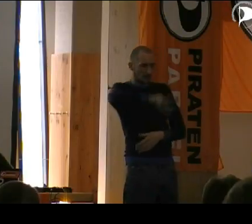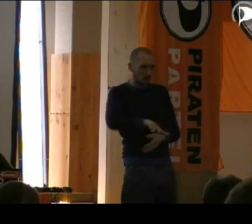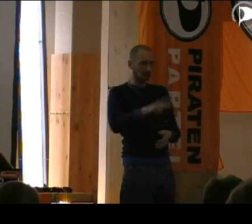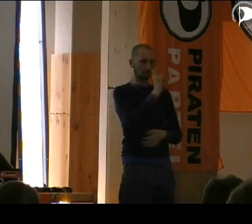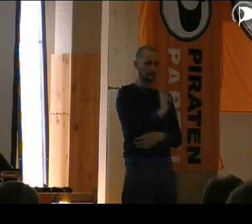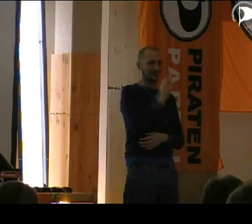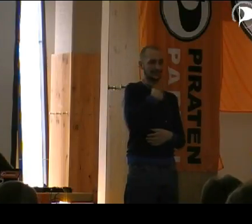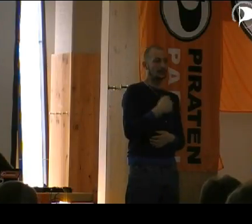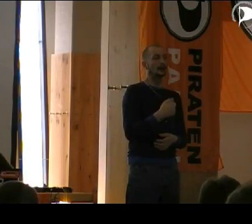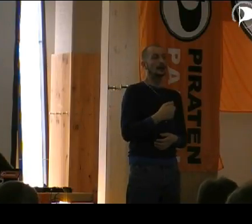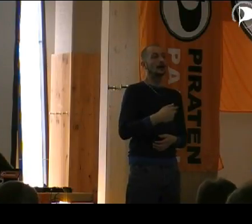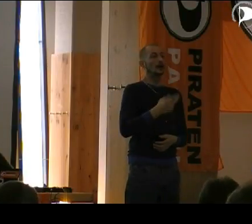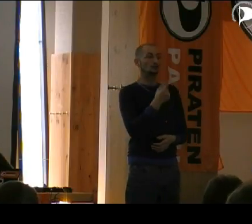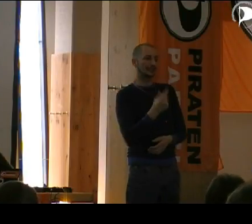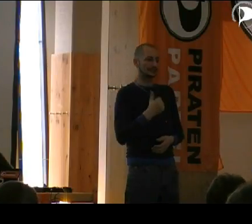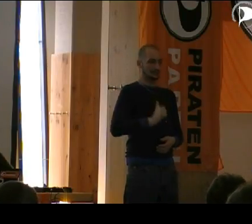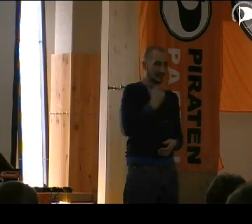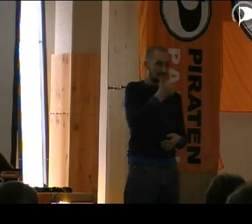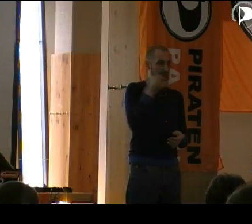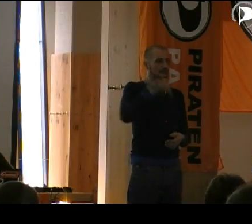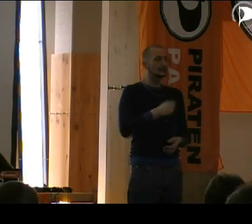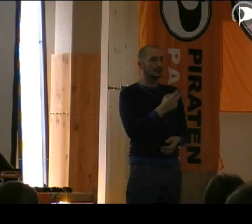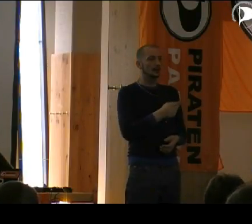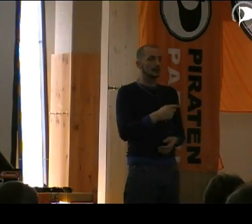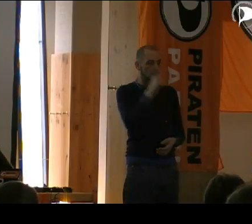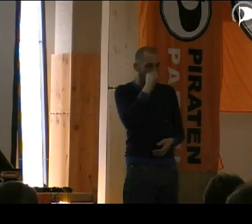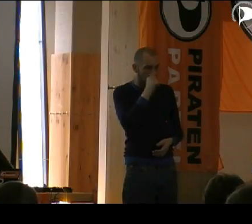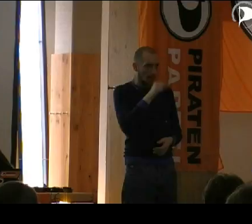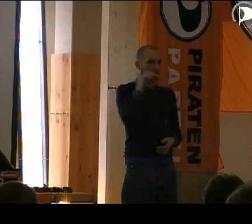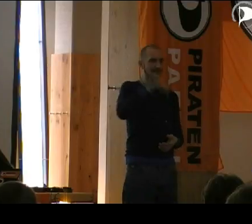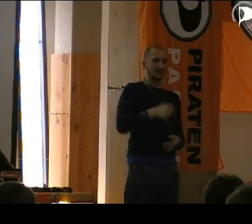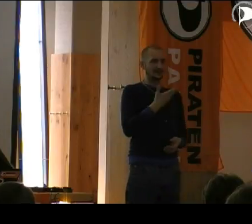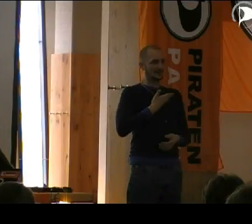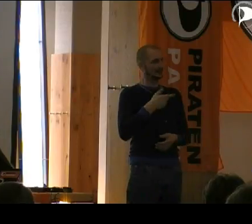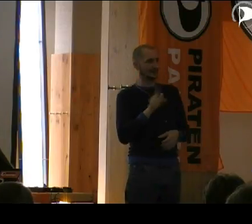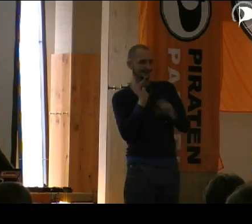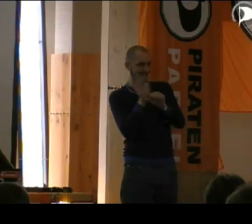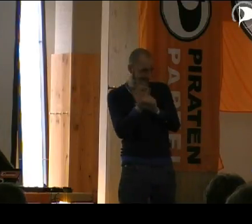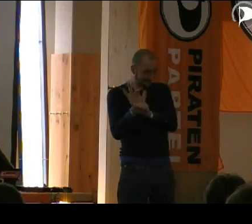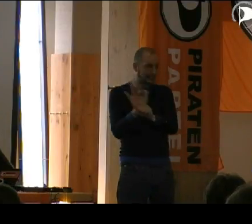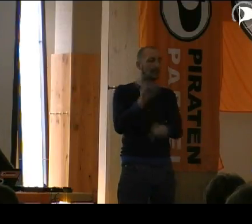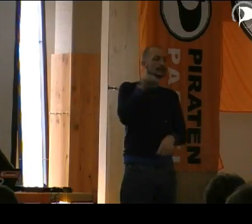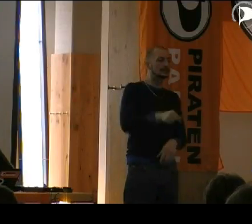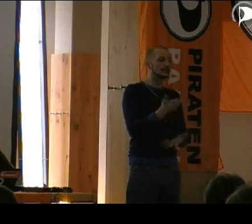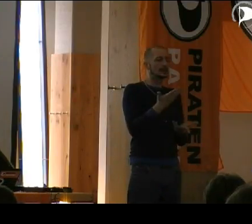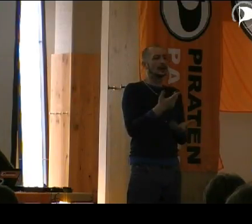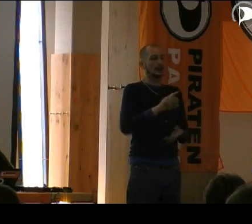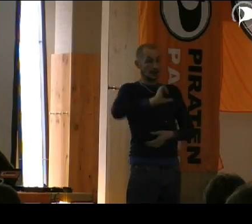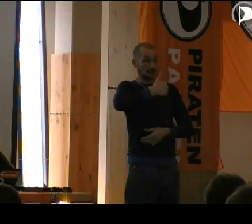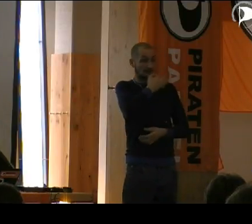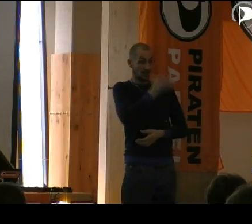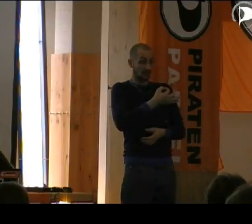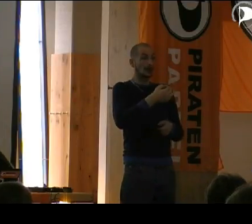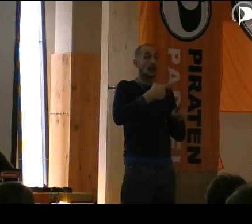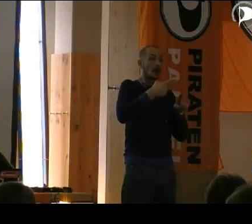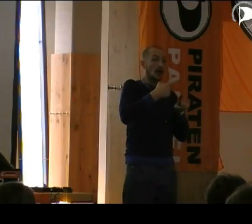schatzmeister und sogar in stuttgart und jetzt keine zeit es ist die einfahrt wm zweite frage mit den